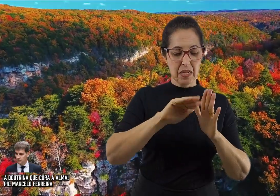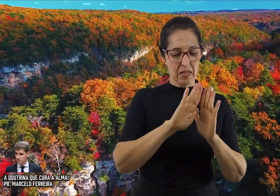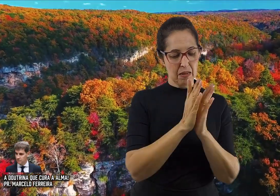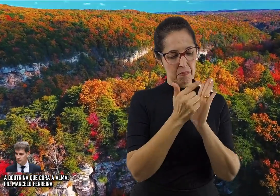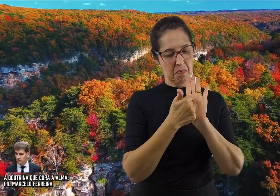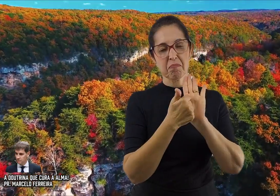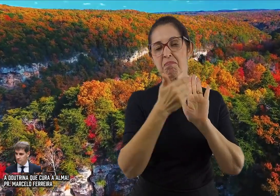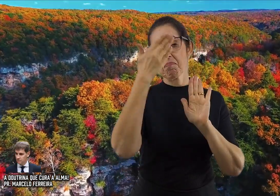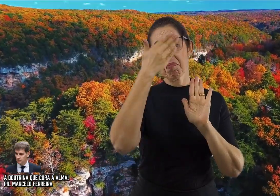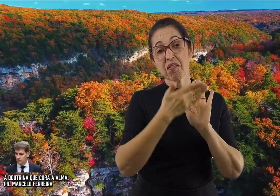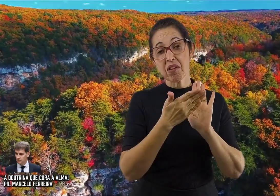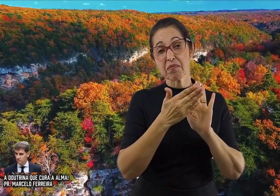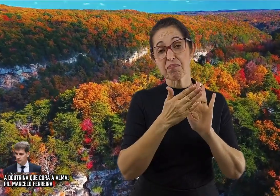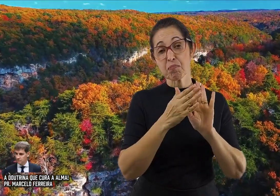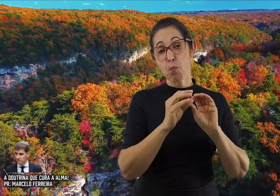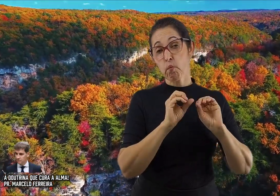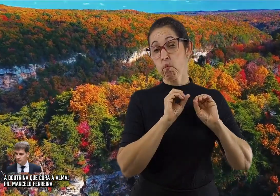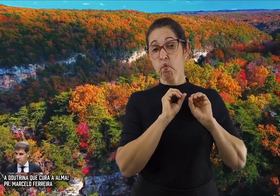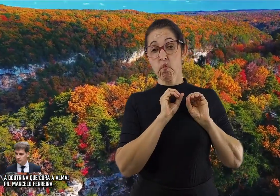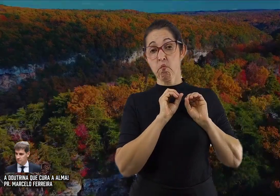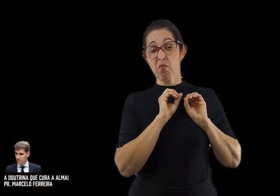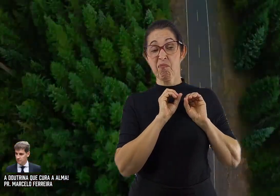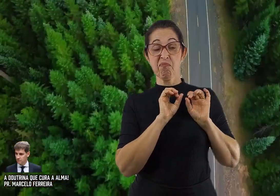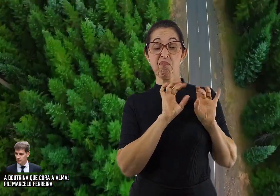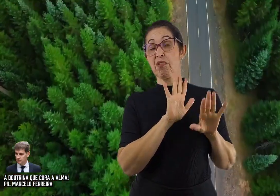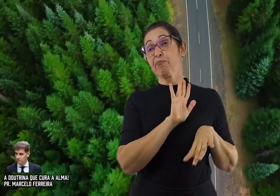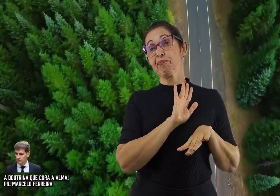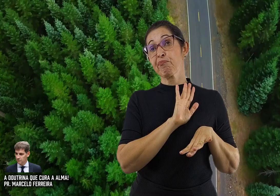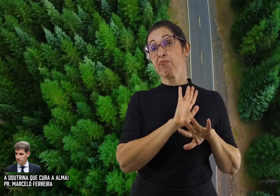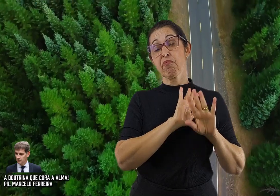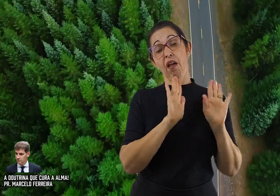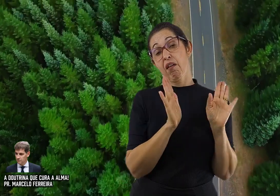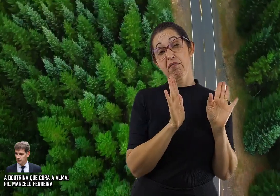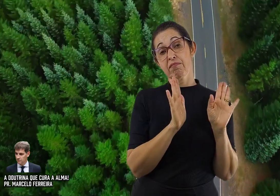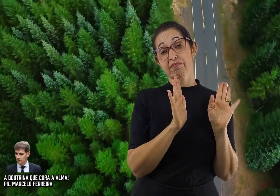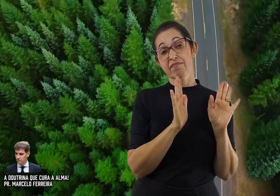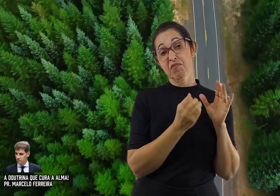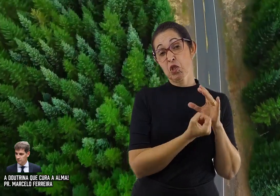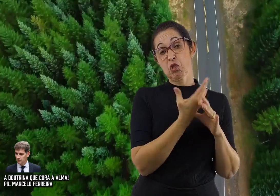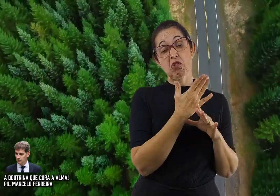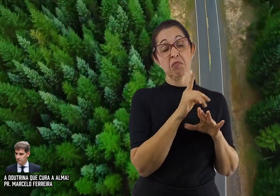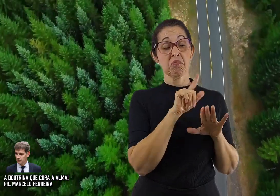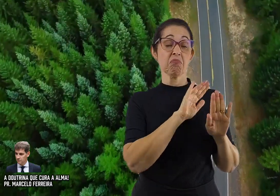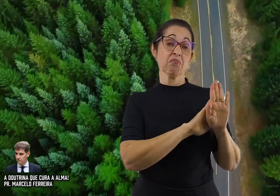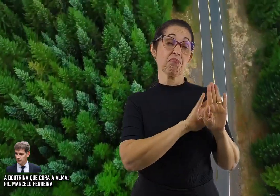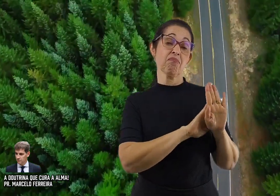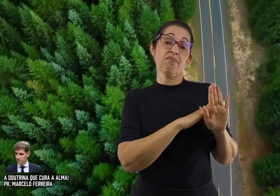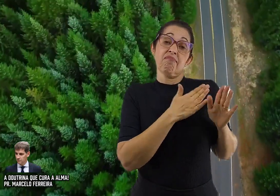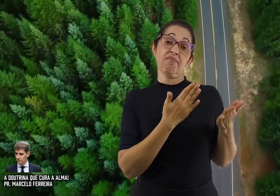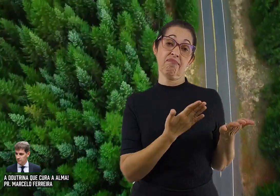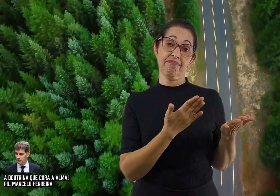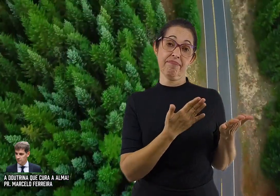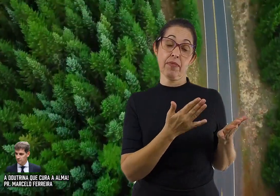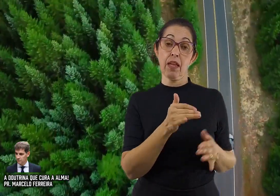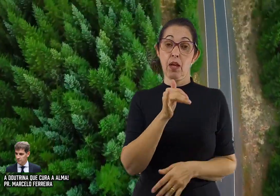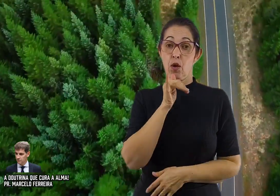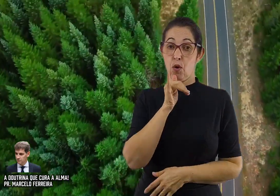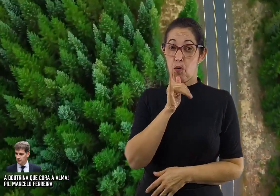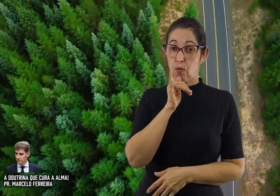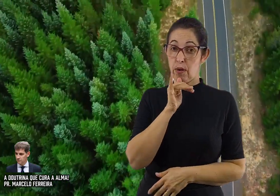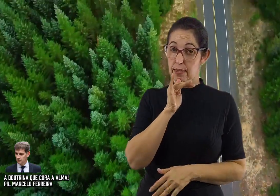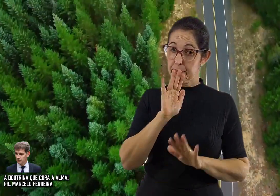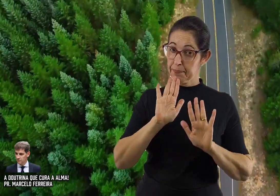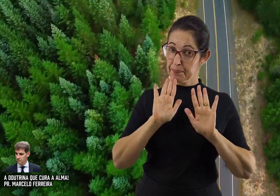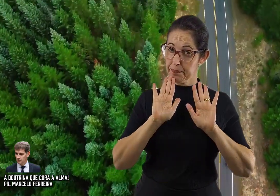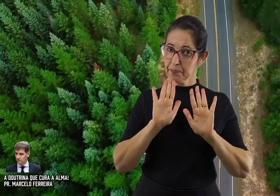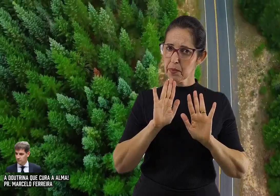é um dogma, não tem base nenhuma, simplesmente diz que é. Eu vou dar um exemplo e vou fazer de novo aquela